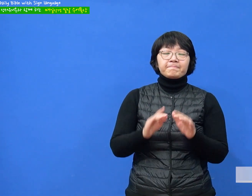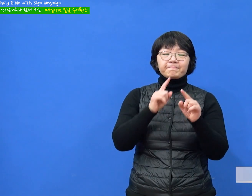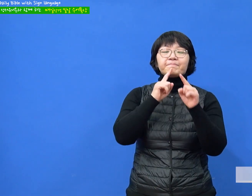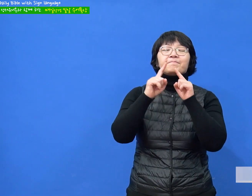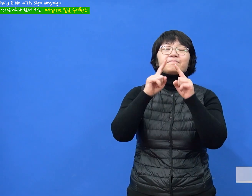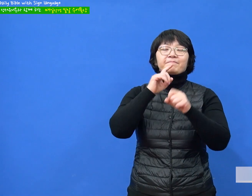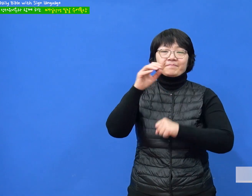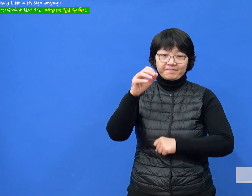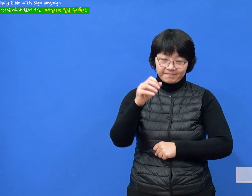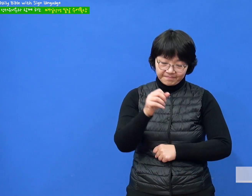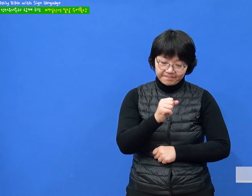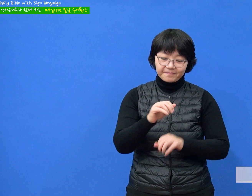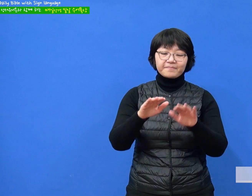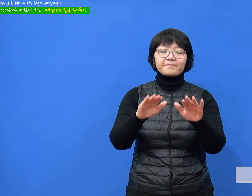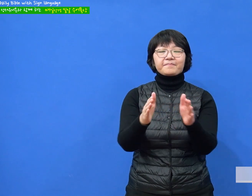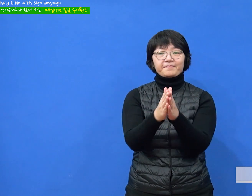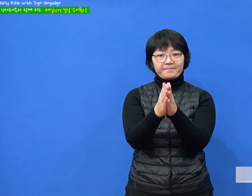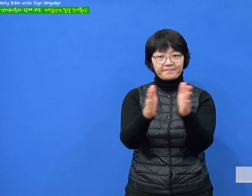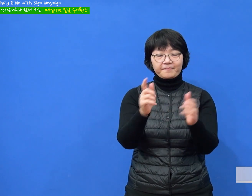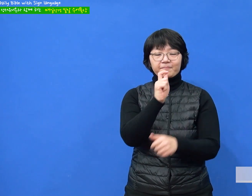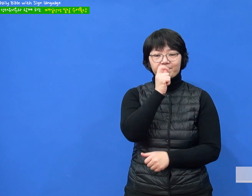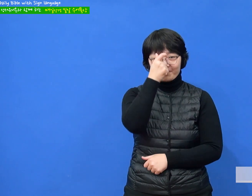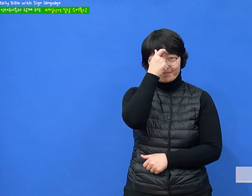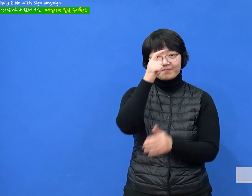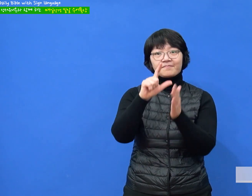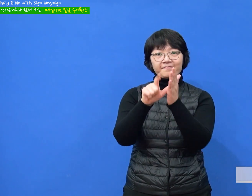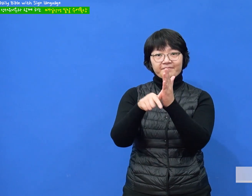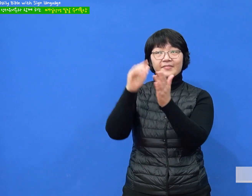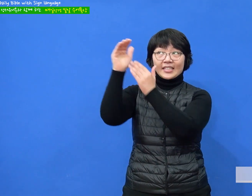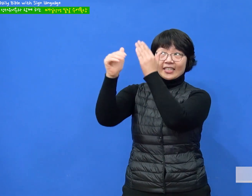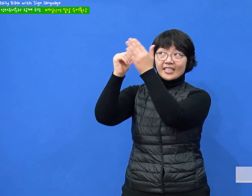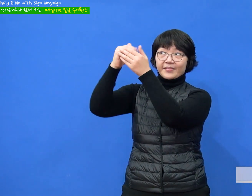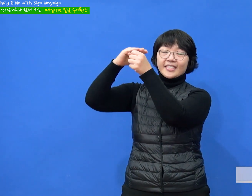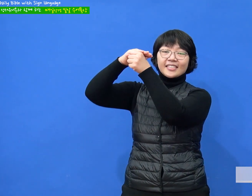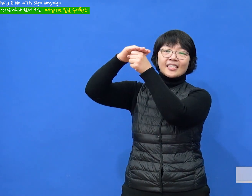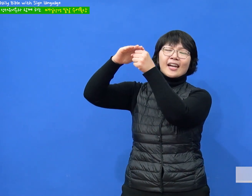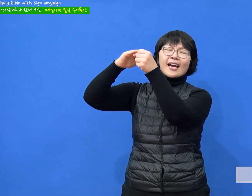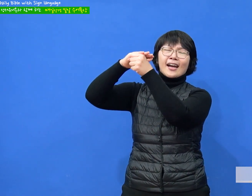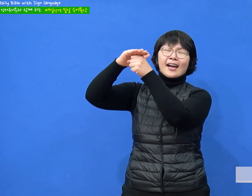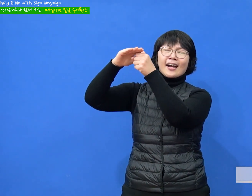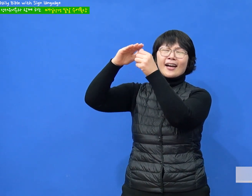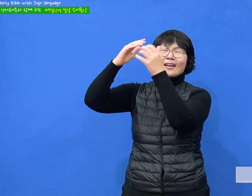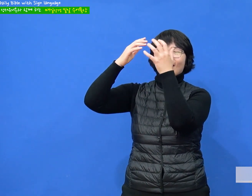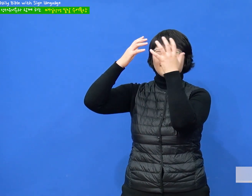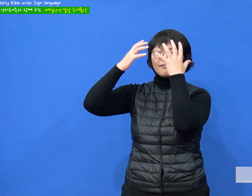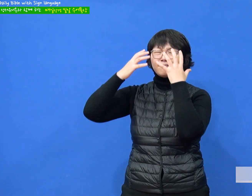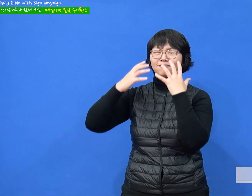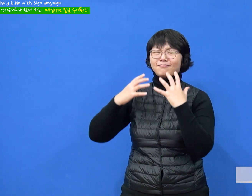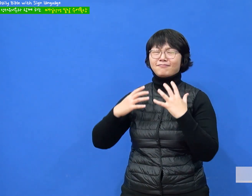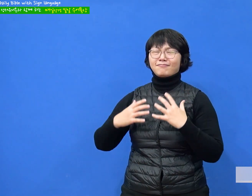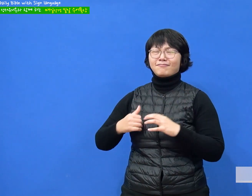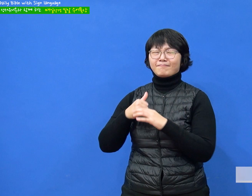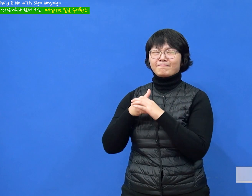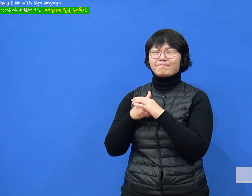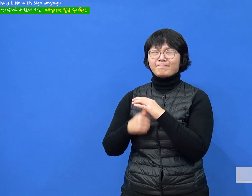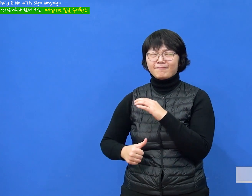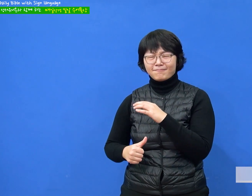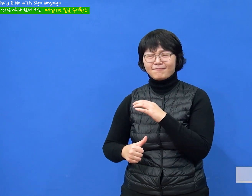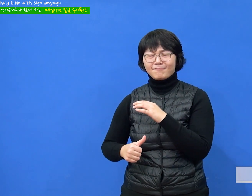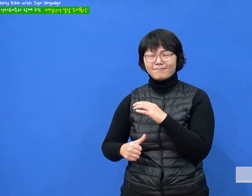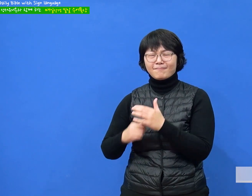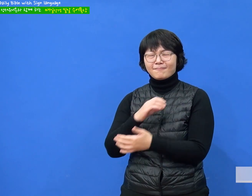말씀으로 하루를 여는 묵상의 시간입니다. 하나님의 놀라운 사랑에 듬뿍 젖은 성탄 전일이 되기를